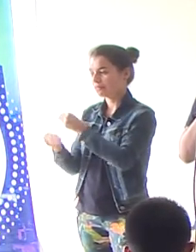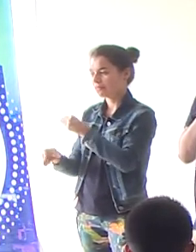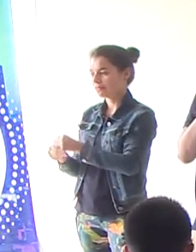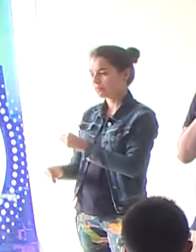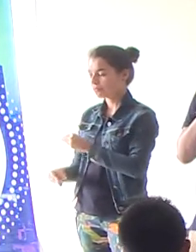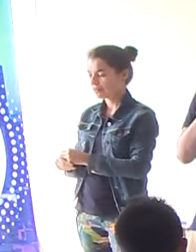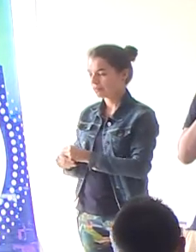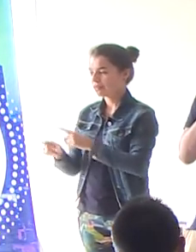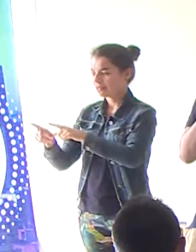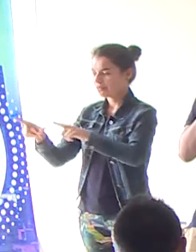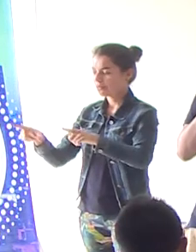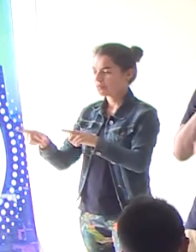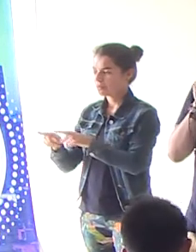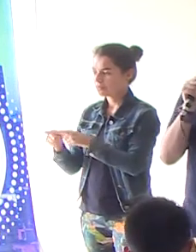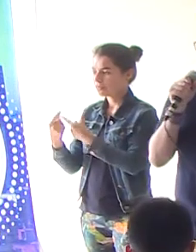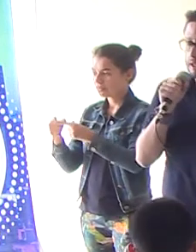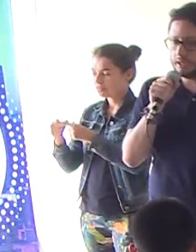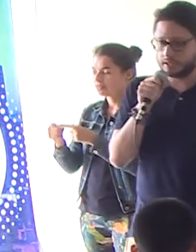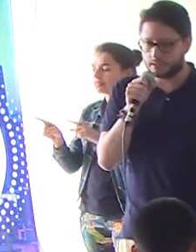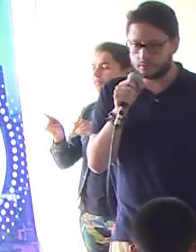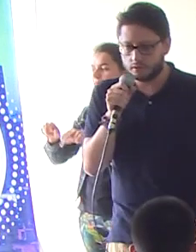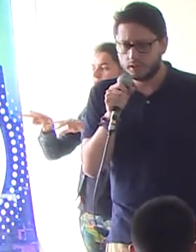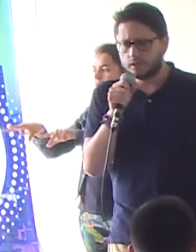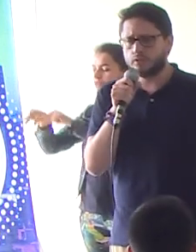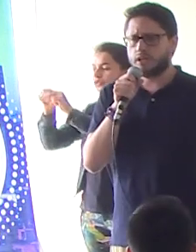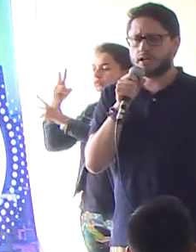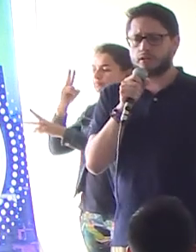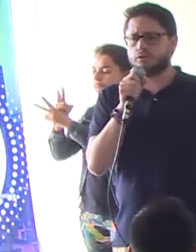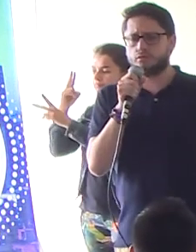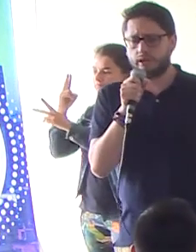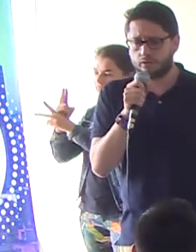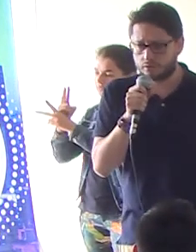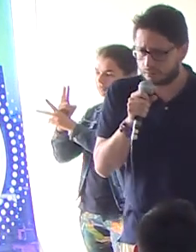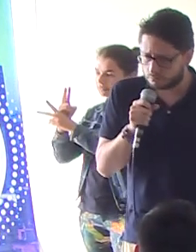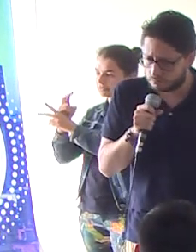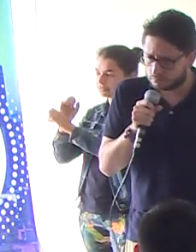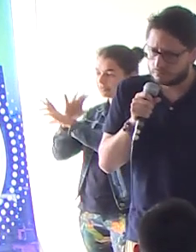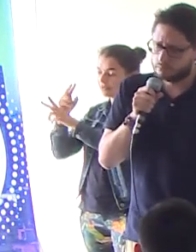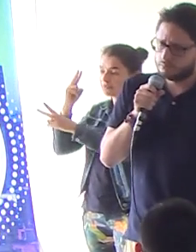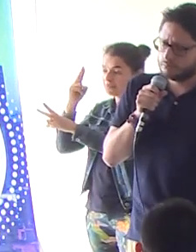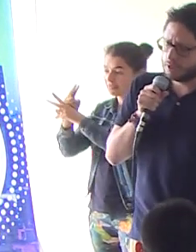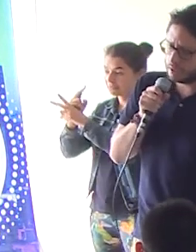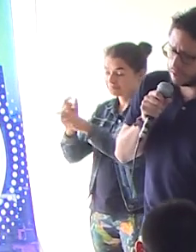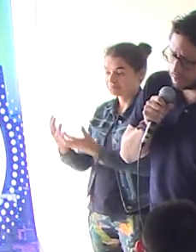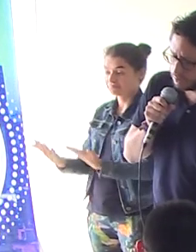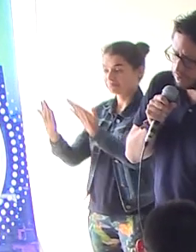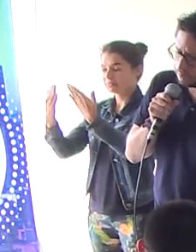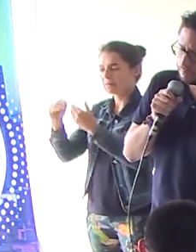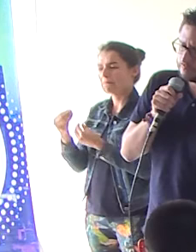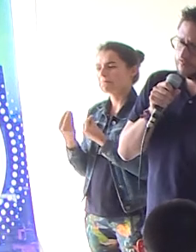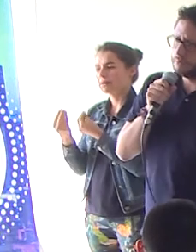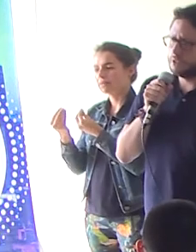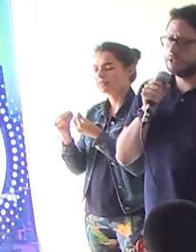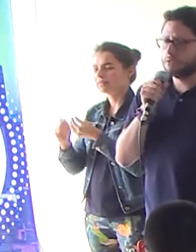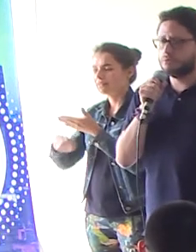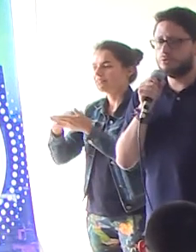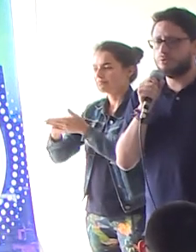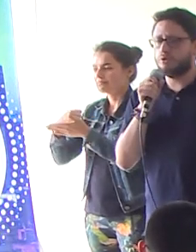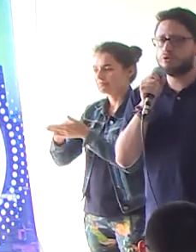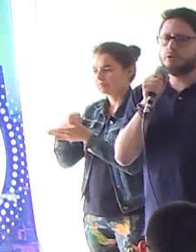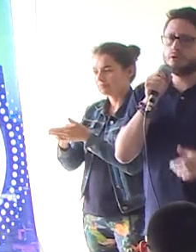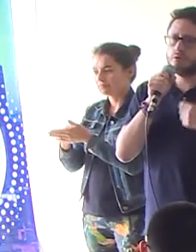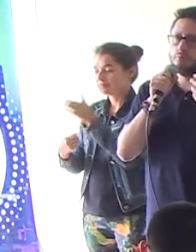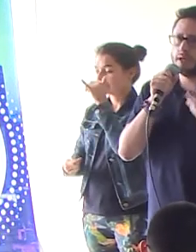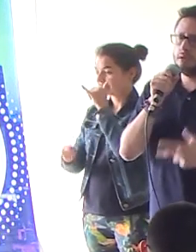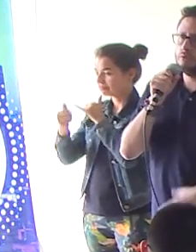porciones del espacio sino que estamos viendo una sociedad del riesgo donde el riesgo es un negocio el riesgo es un